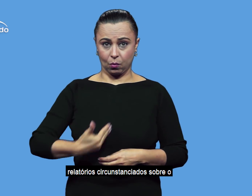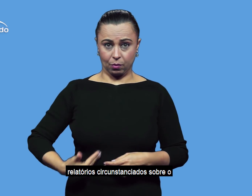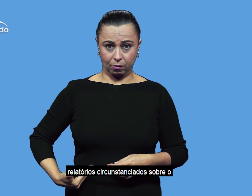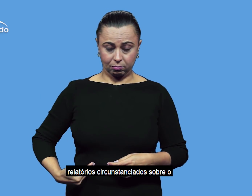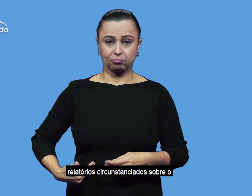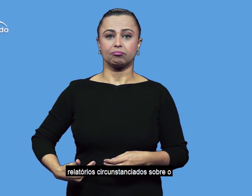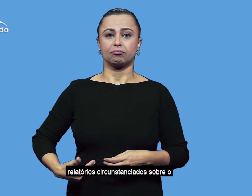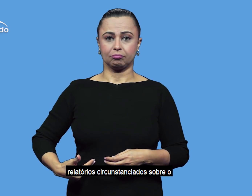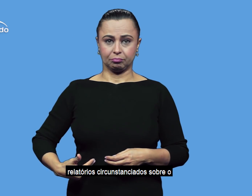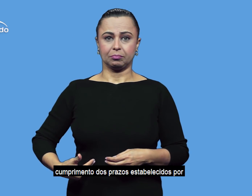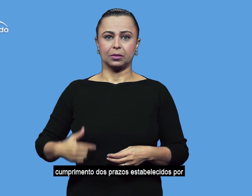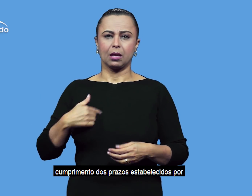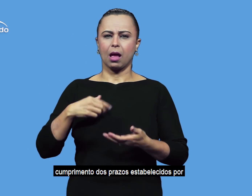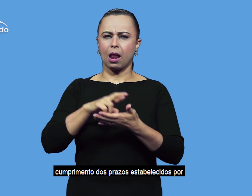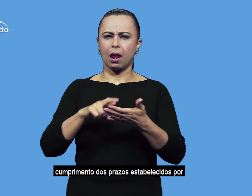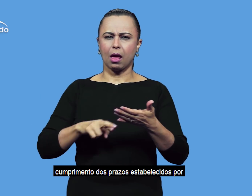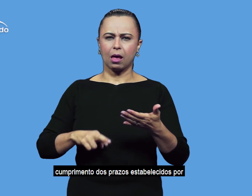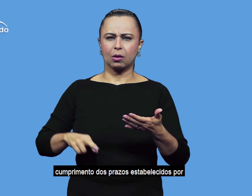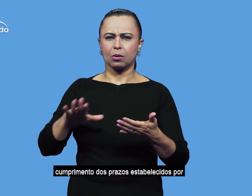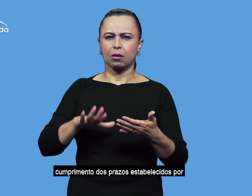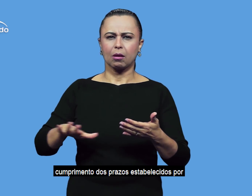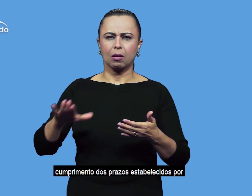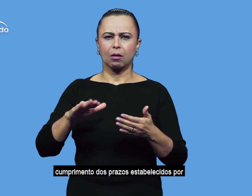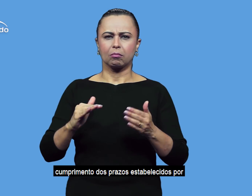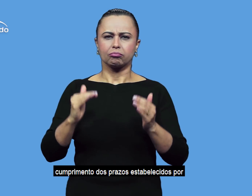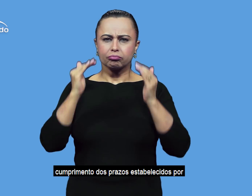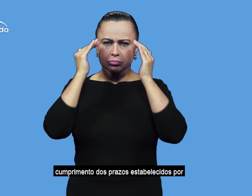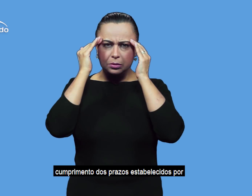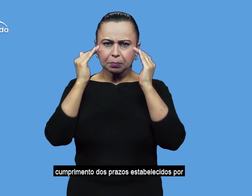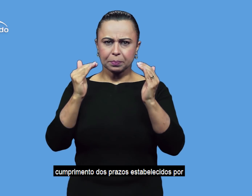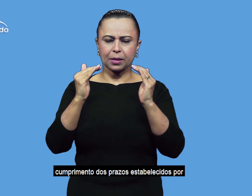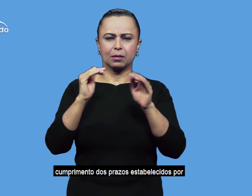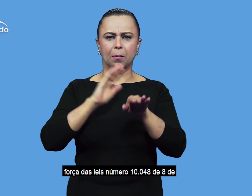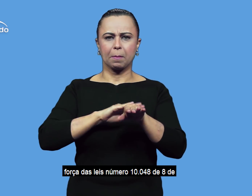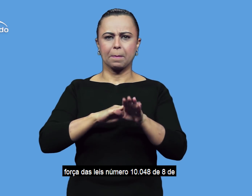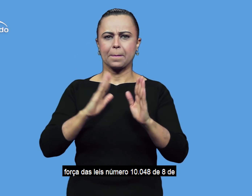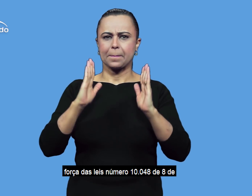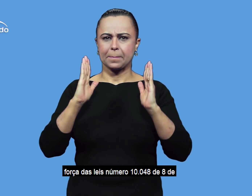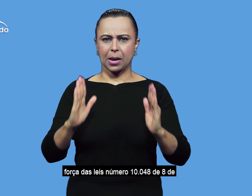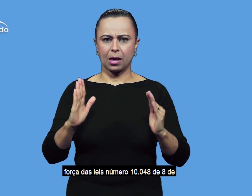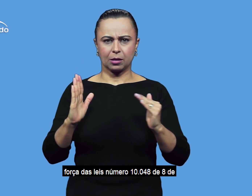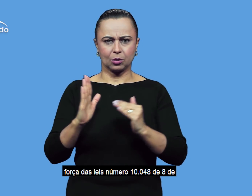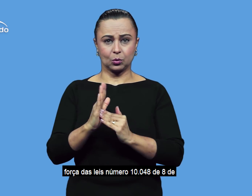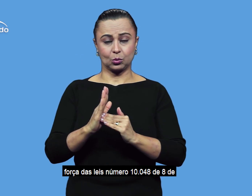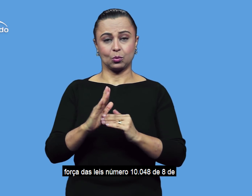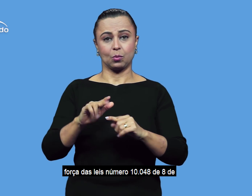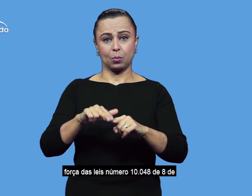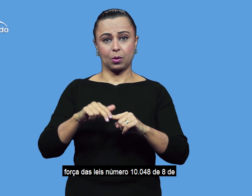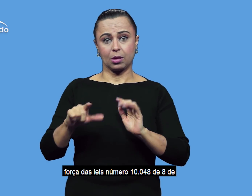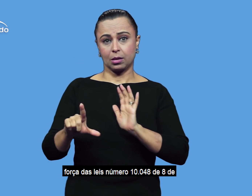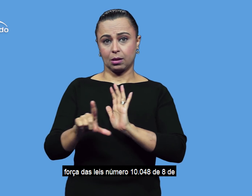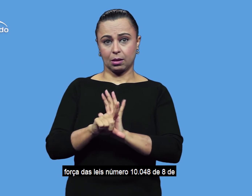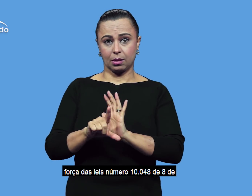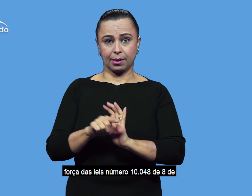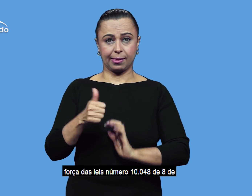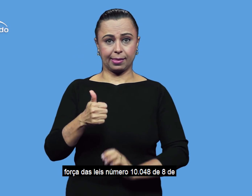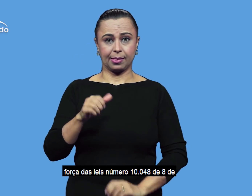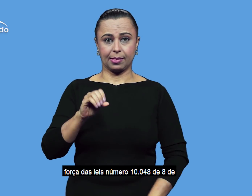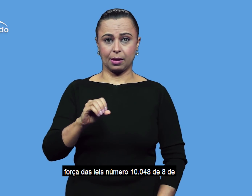sobre o cumprimento dos prazos estabelecidos por força das leis número 10.048 de 8